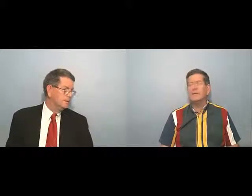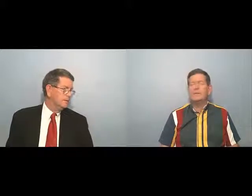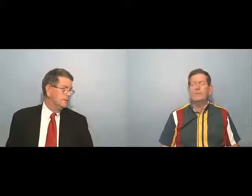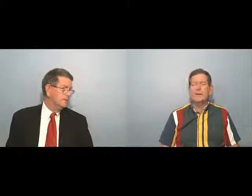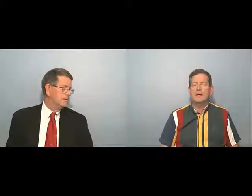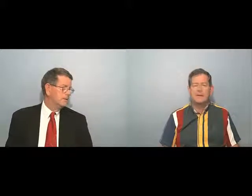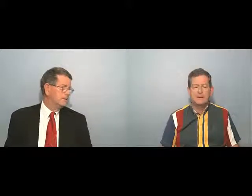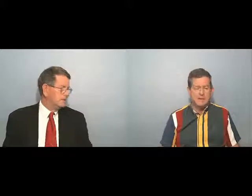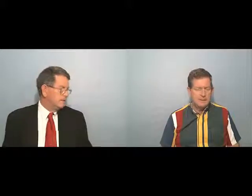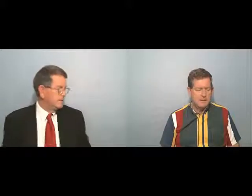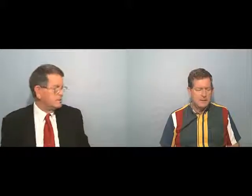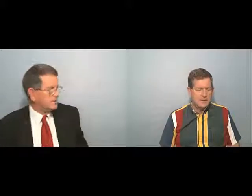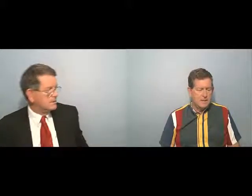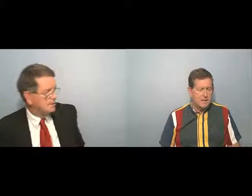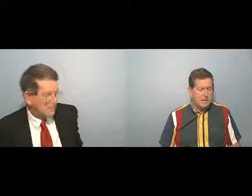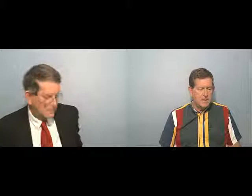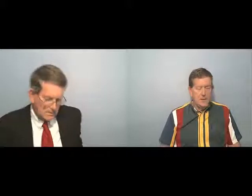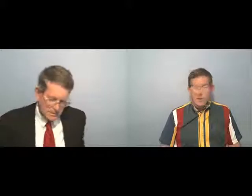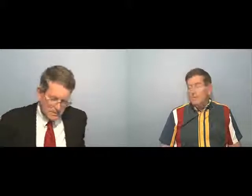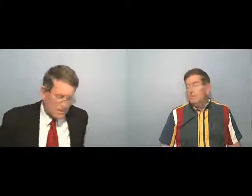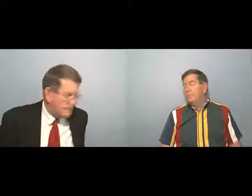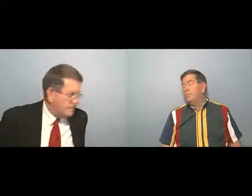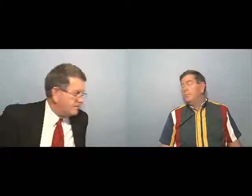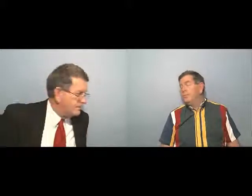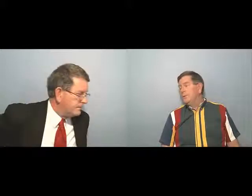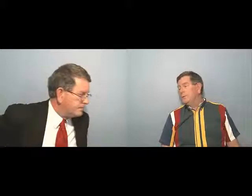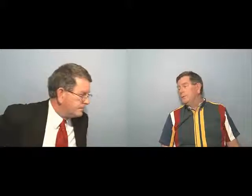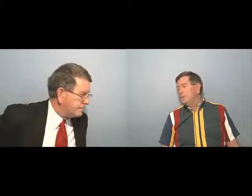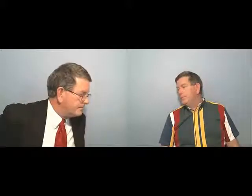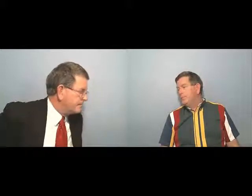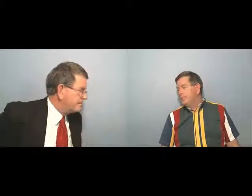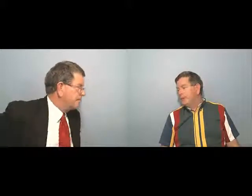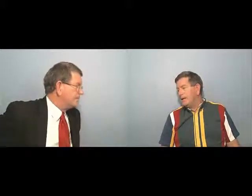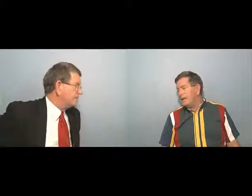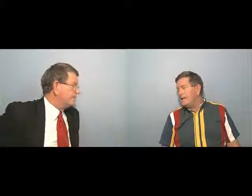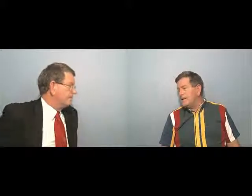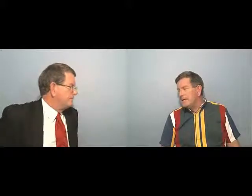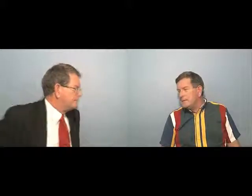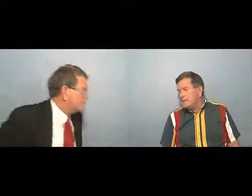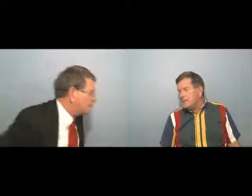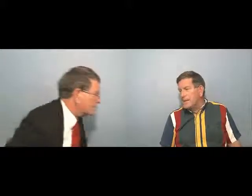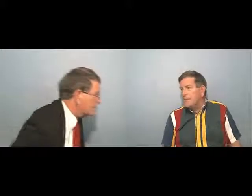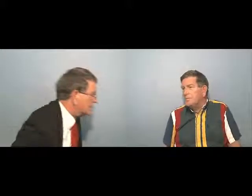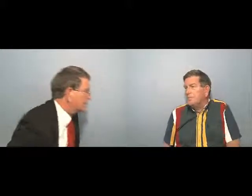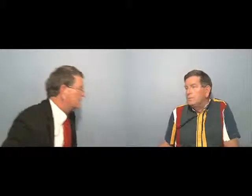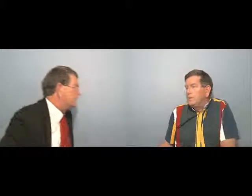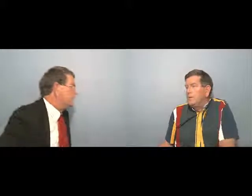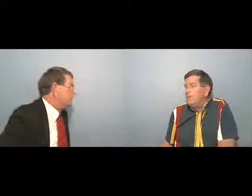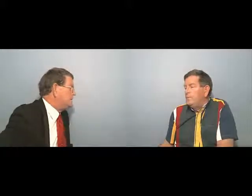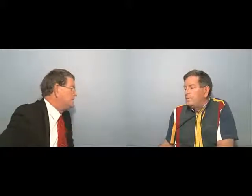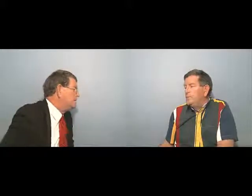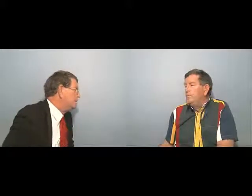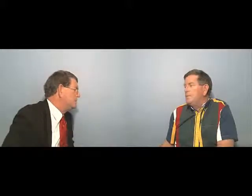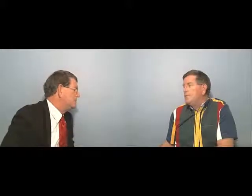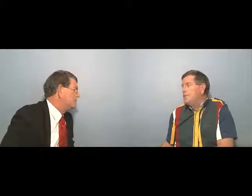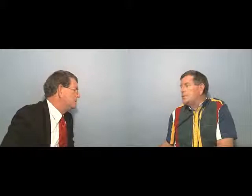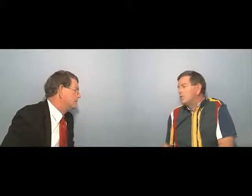bien. Merci, c'est gentil. Bon, pour dire la vérité, en fait, comme pour une fois, tu me parles franchement